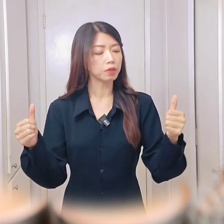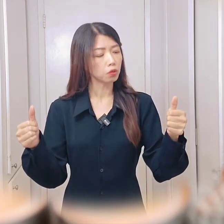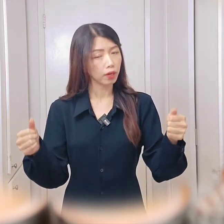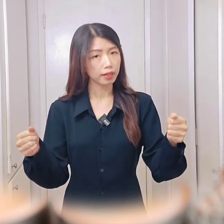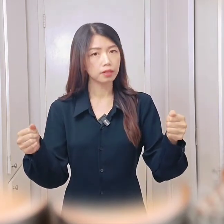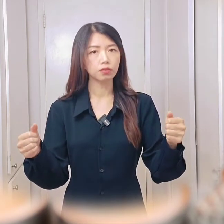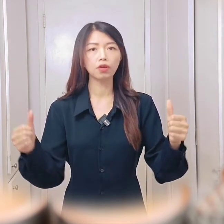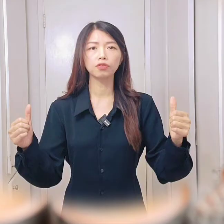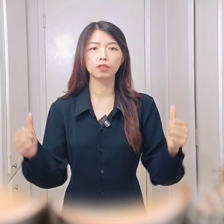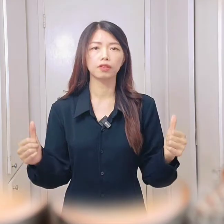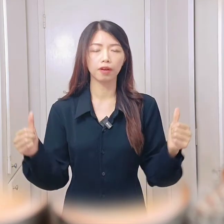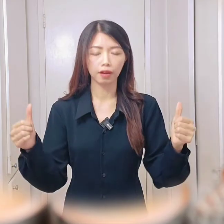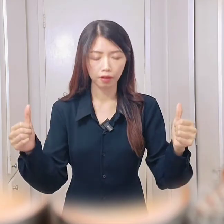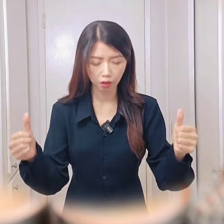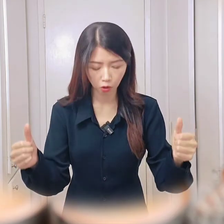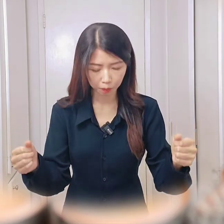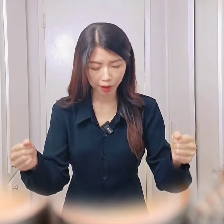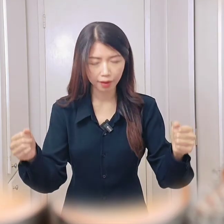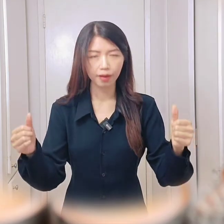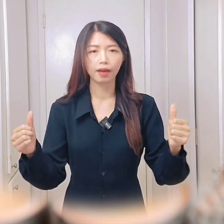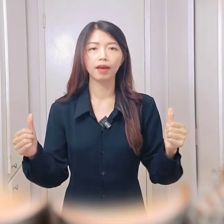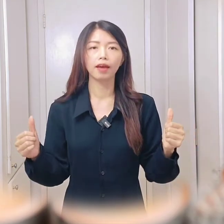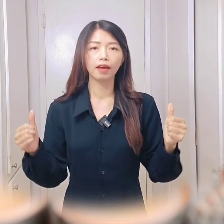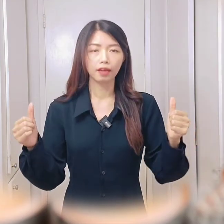이 엄지도 같이 숙여주시는 거예요.